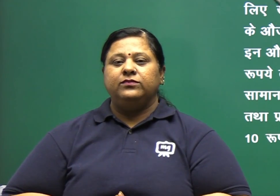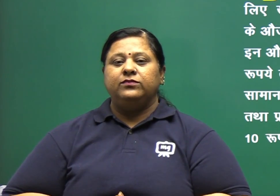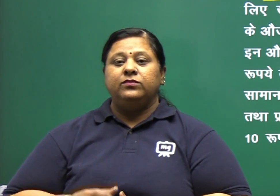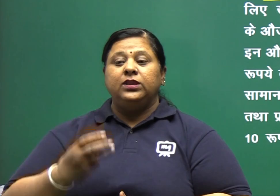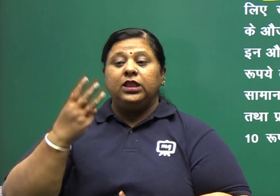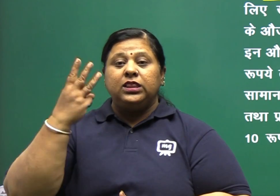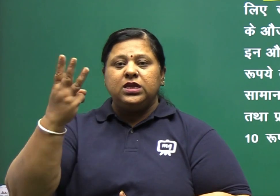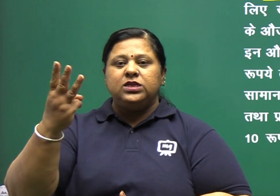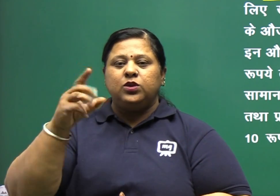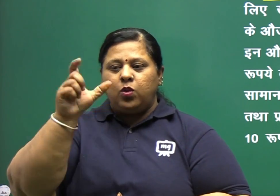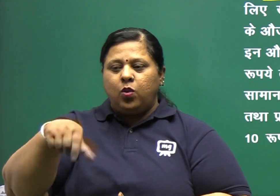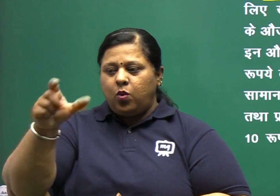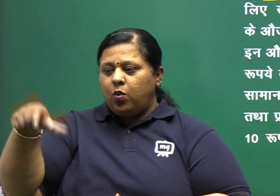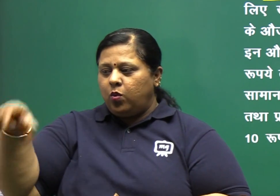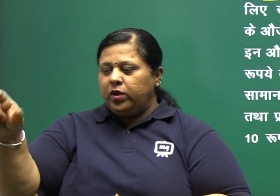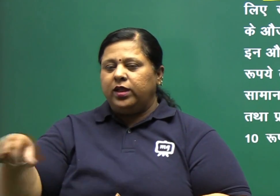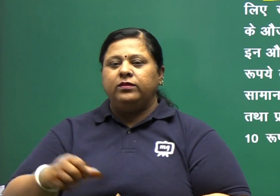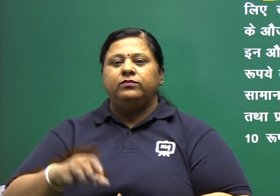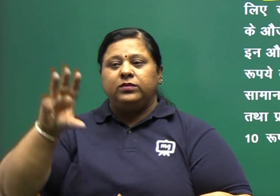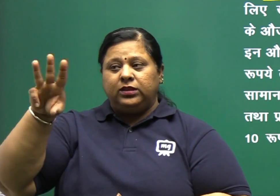30 लोगों के